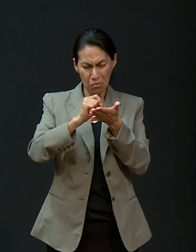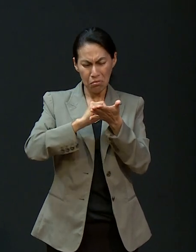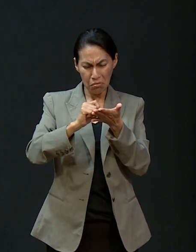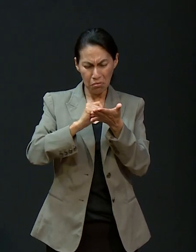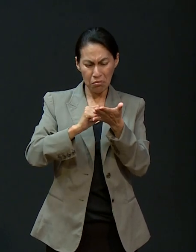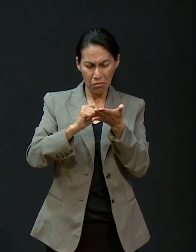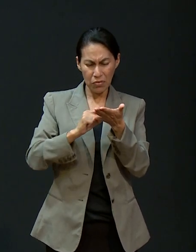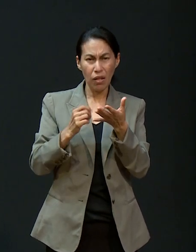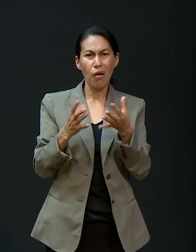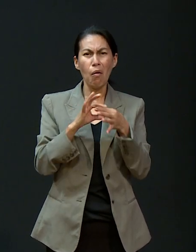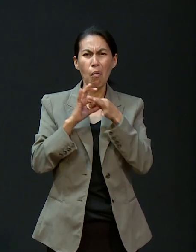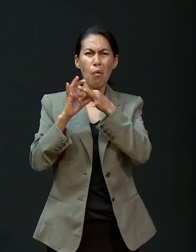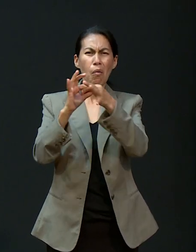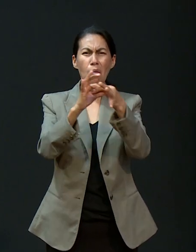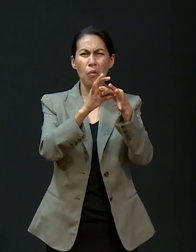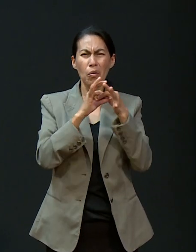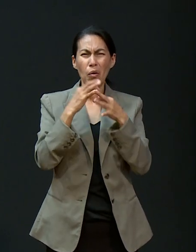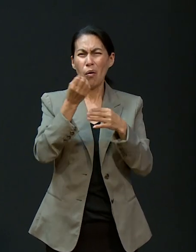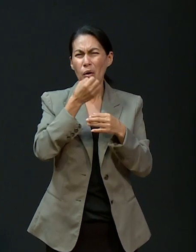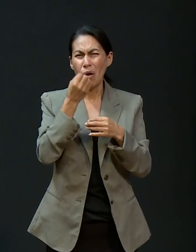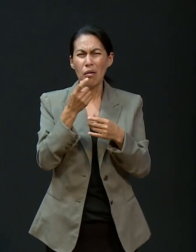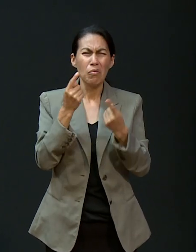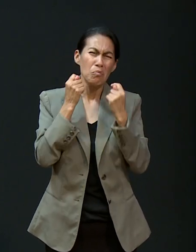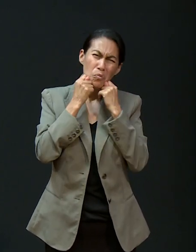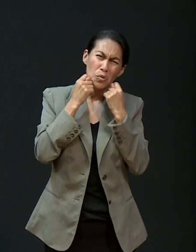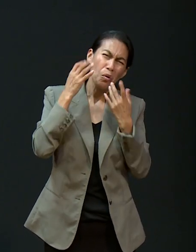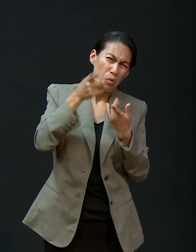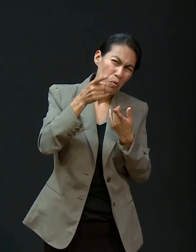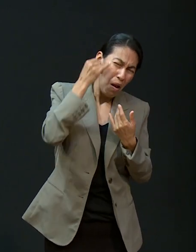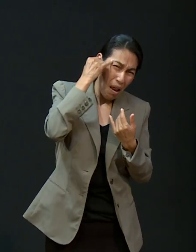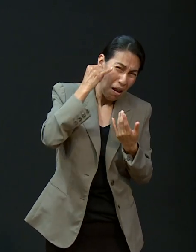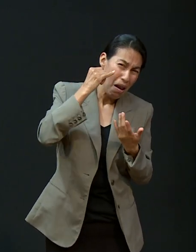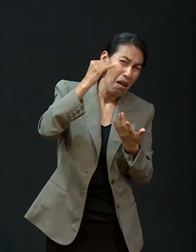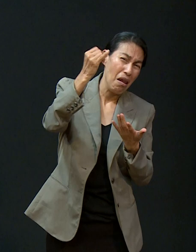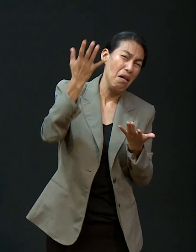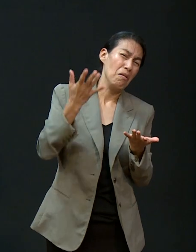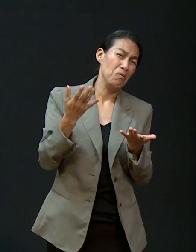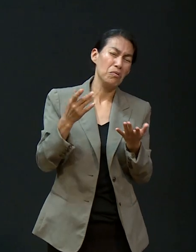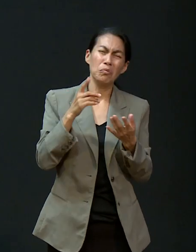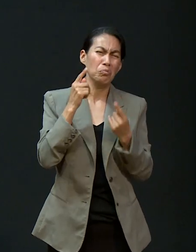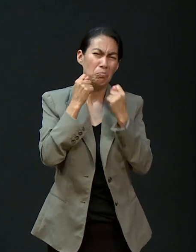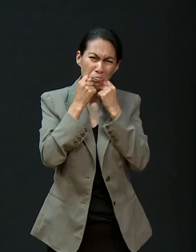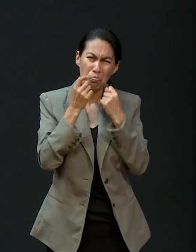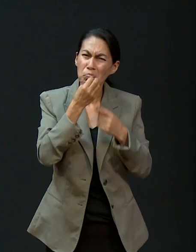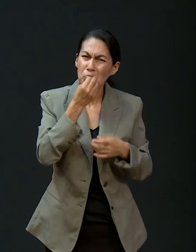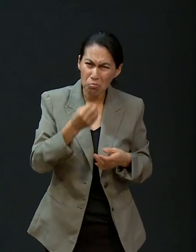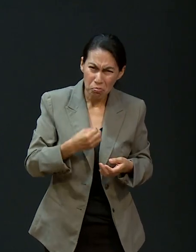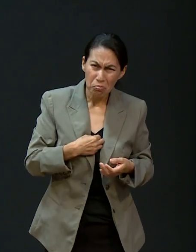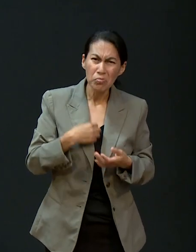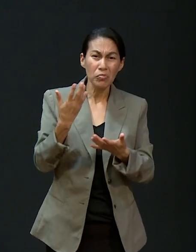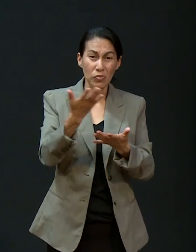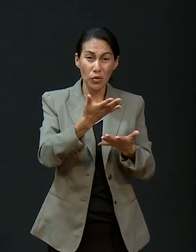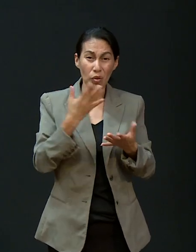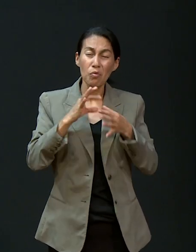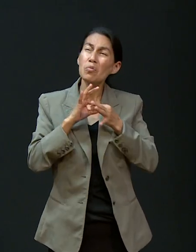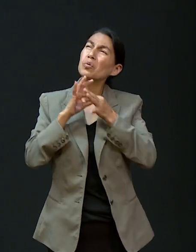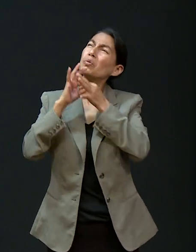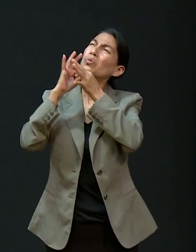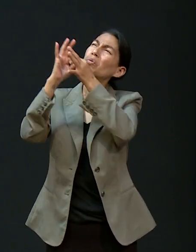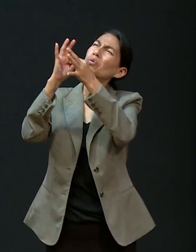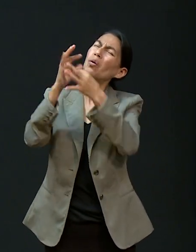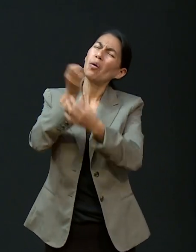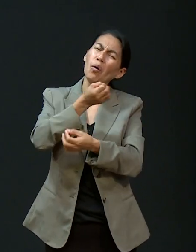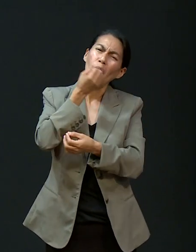y únete a nosotros orando. No importa que estemos muy lejos o muy cerca. Estamos muy cerca de Dios en